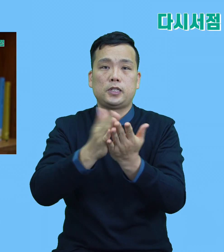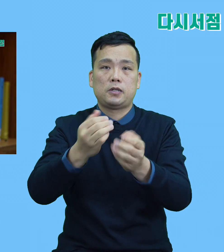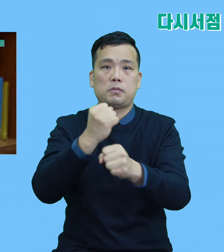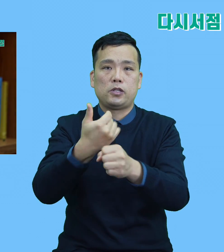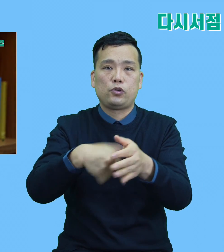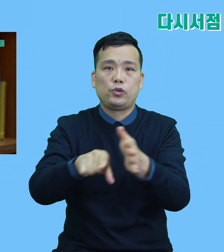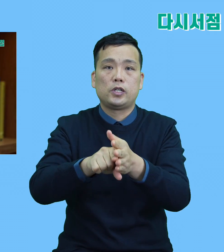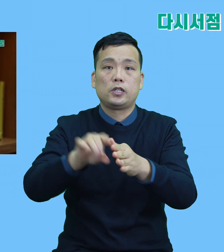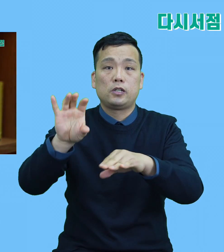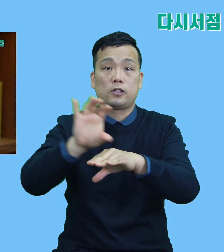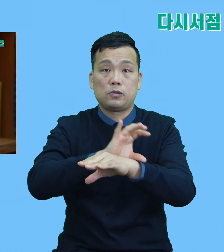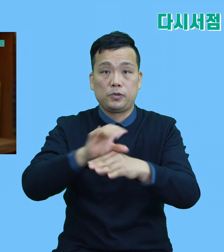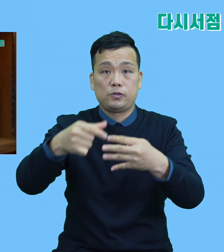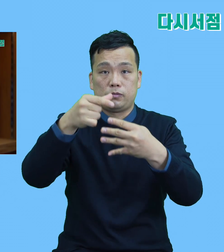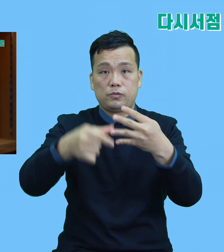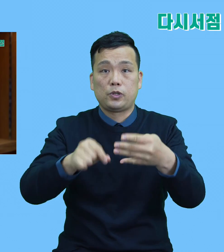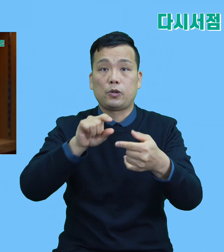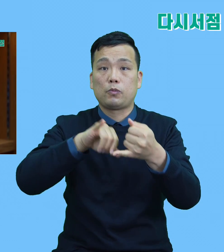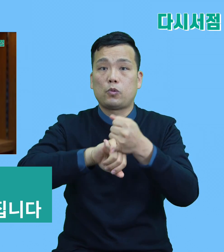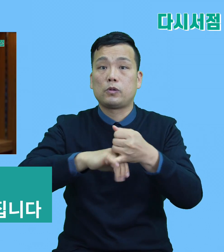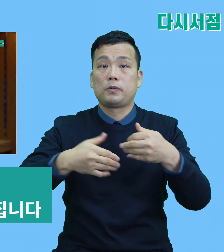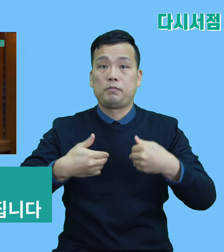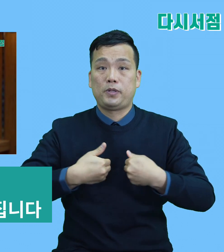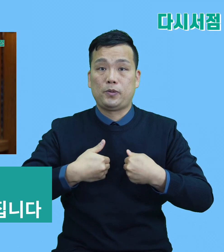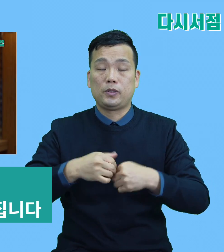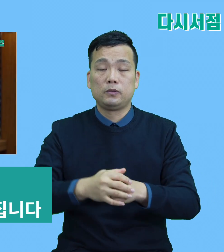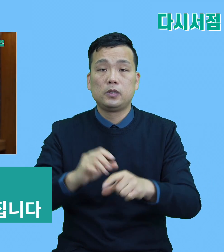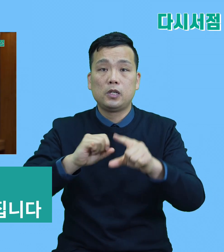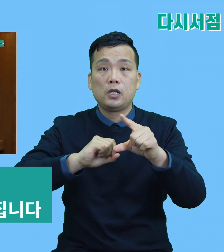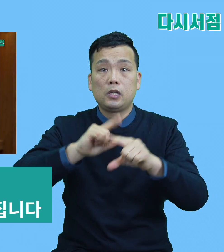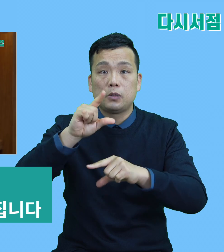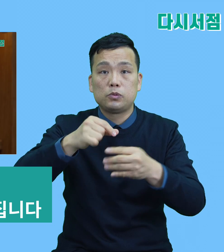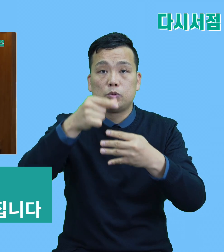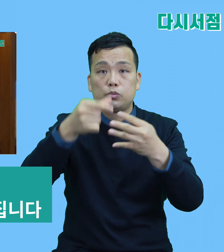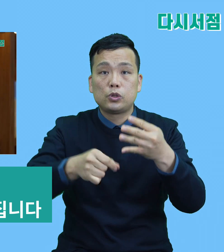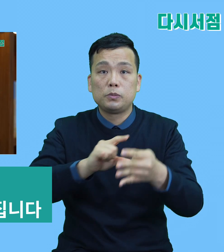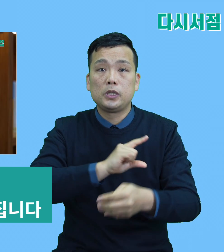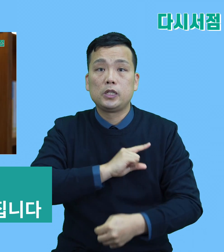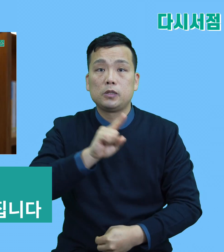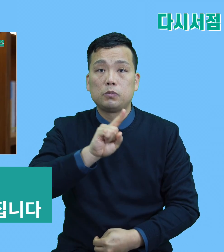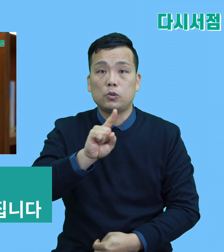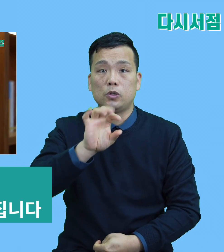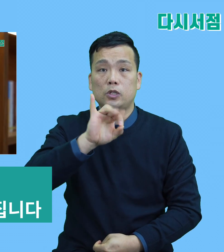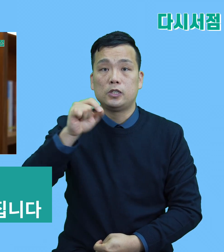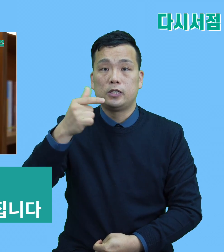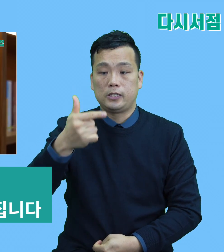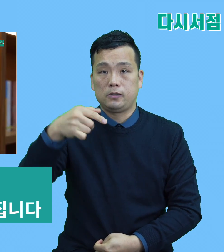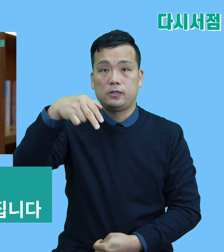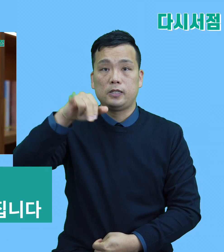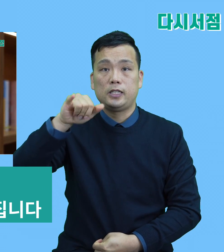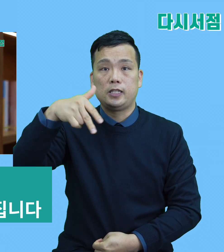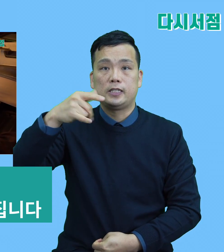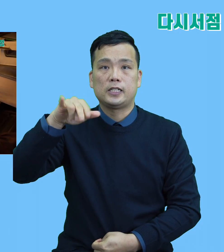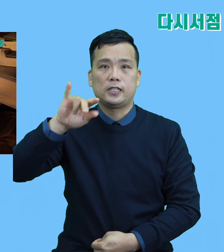있는 프로그램이 필요한데요. 대부분의 책들은 인디자인을 통해 만들어집니다.